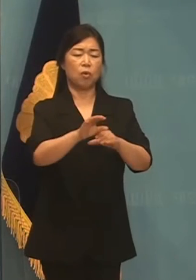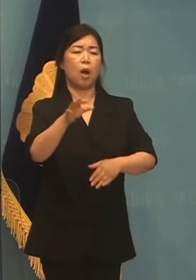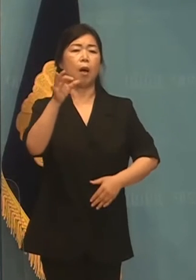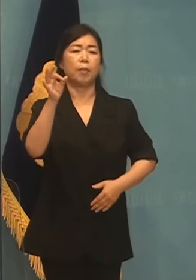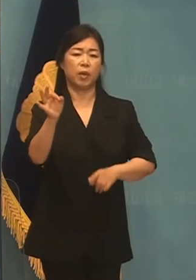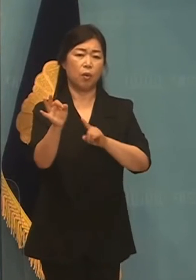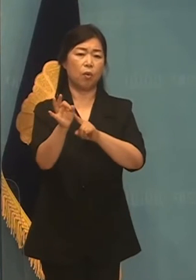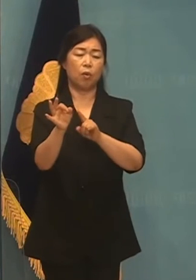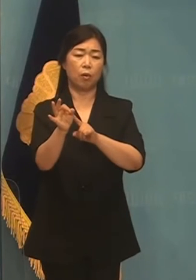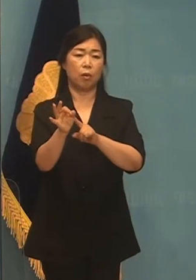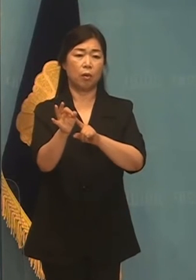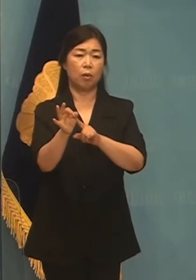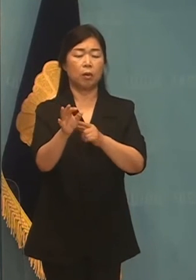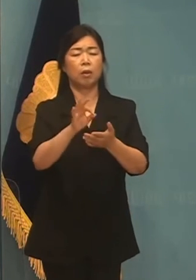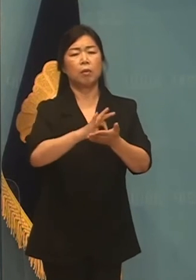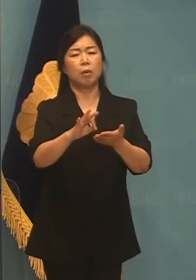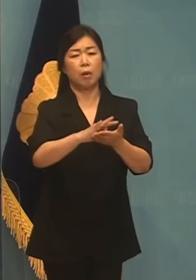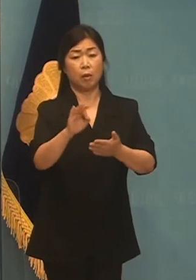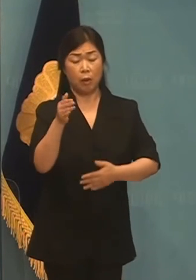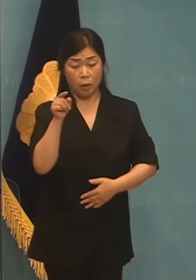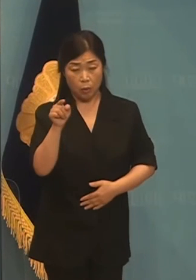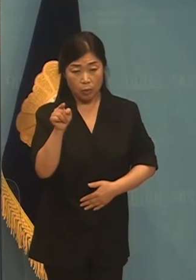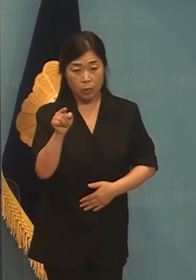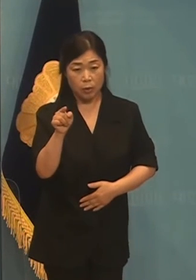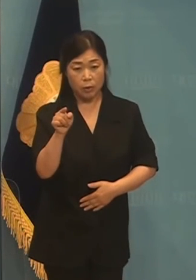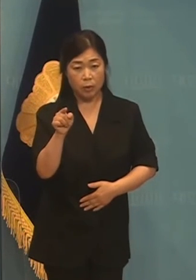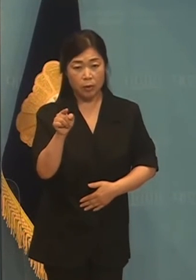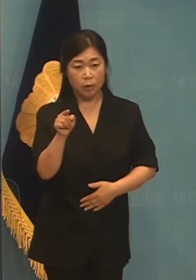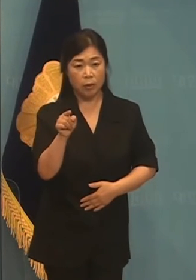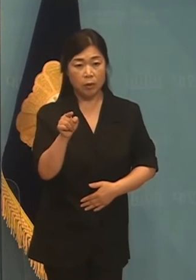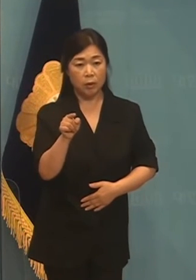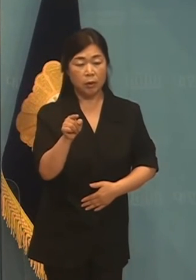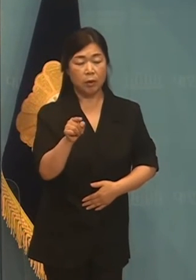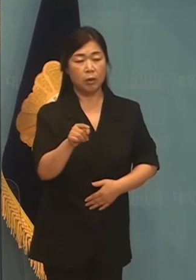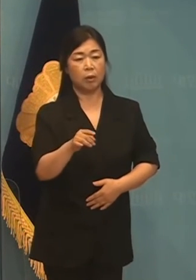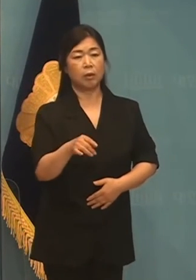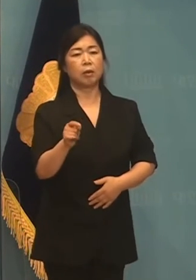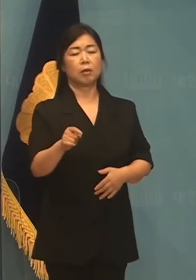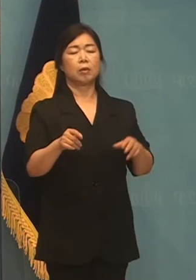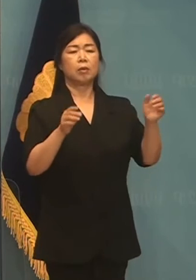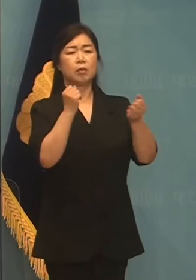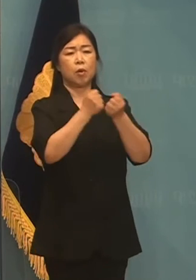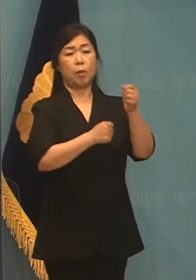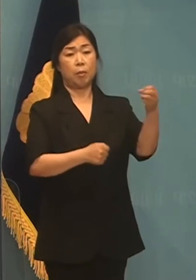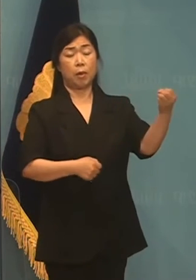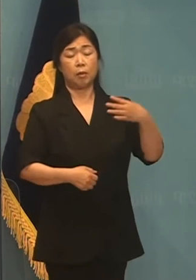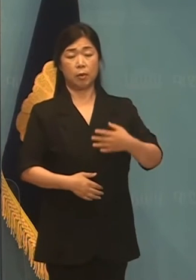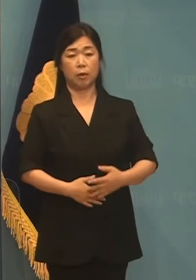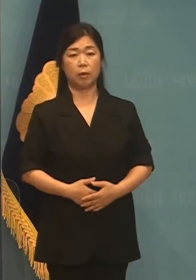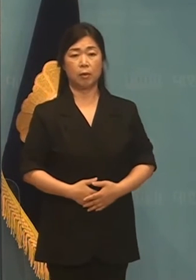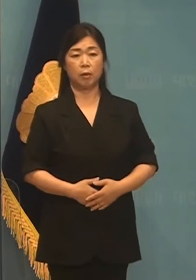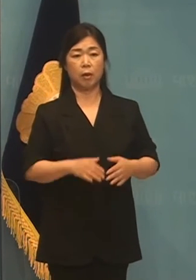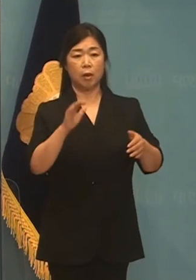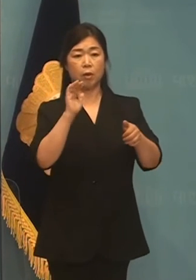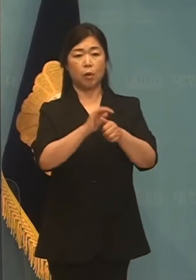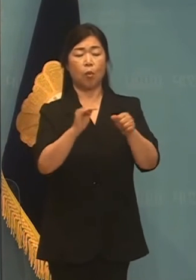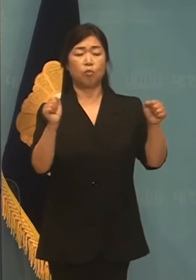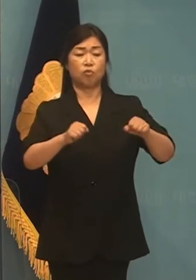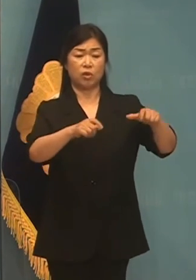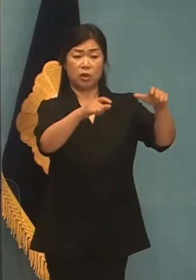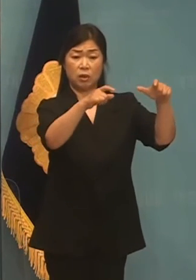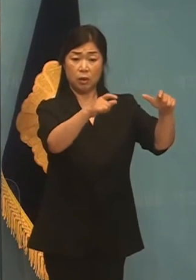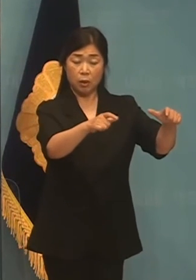비용이 소요된다는 것이 한수원의 설명입니다. 경상북도